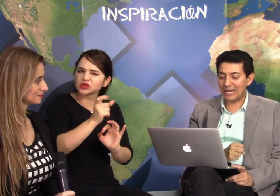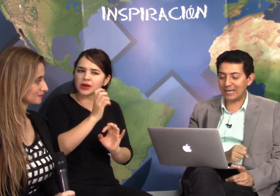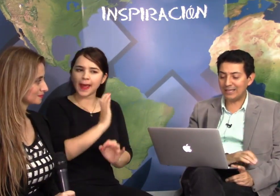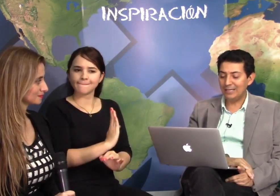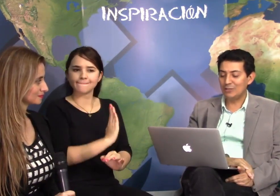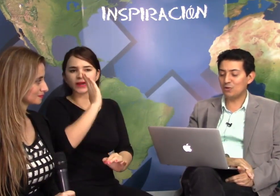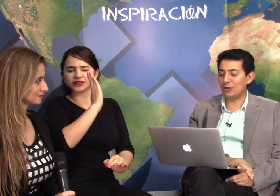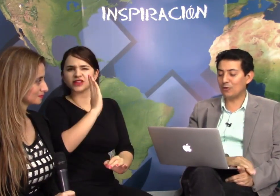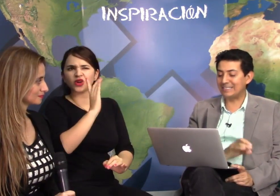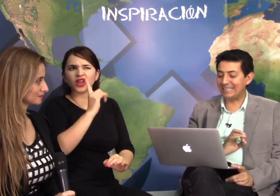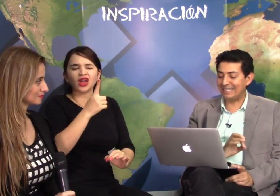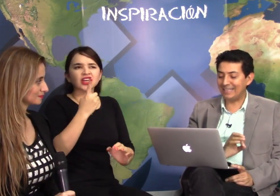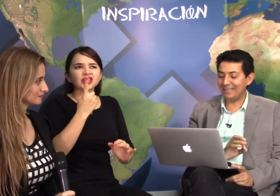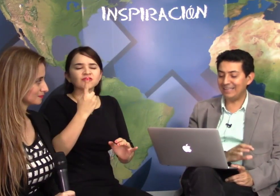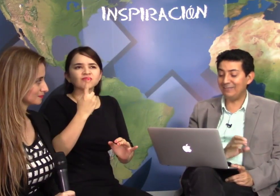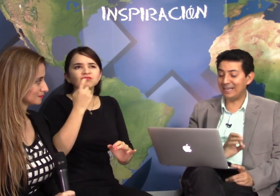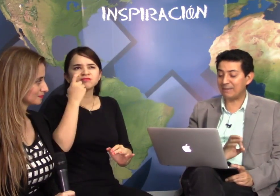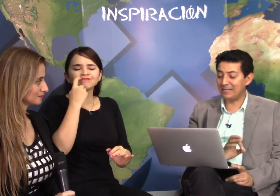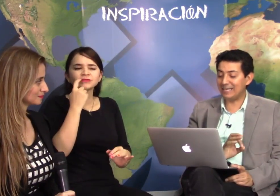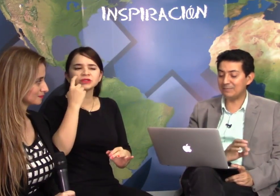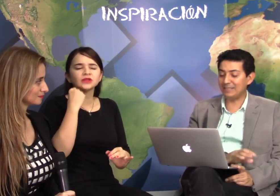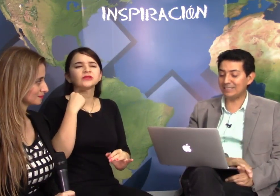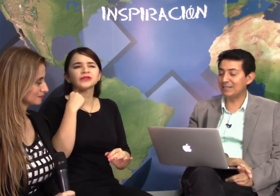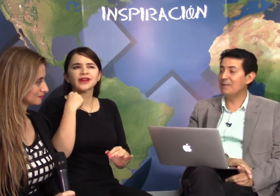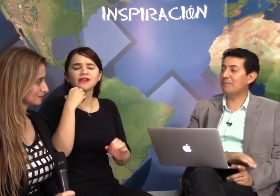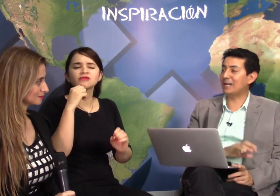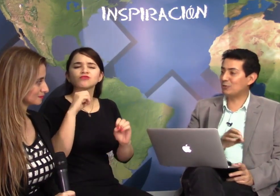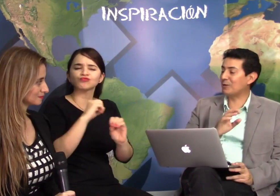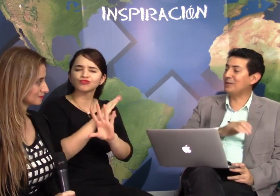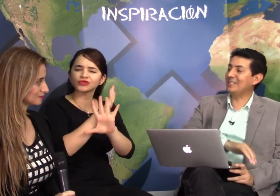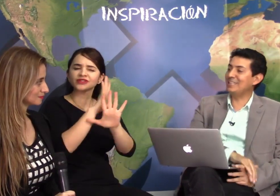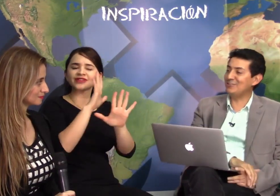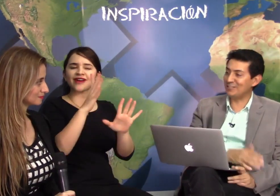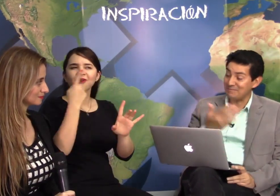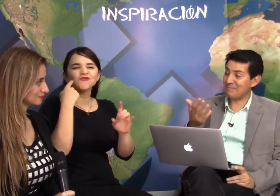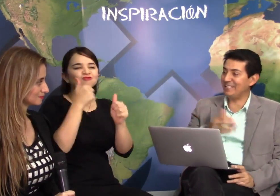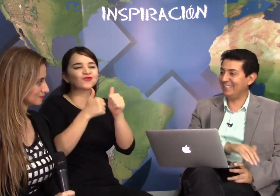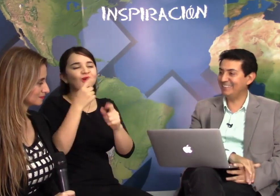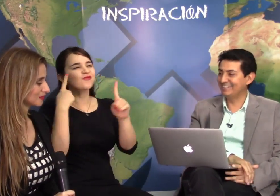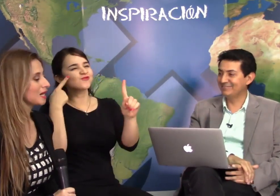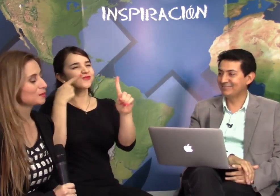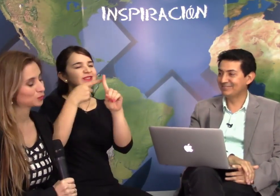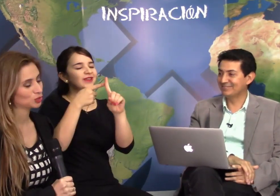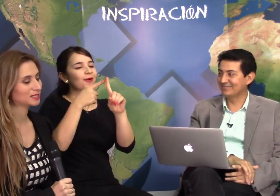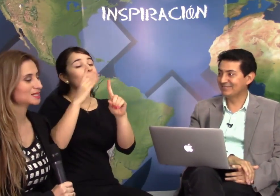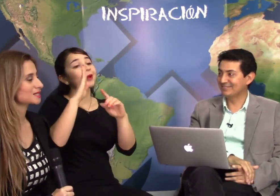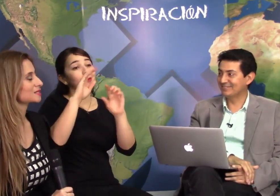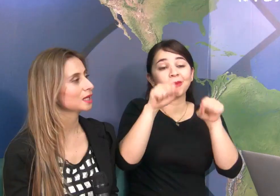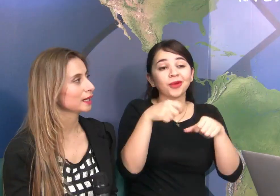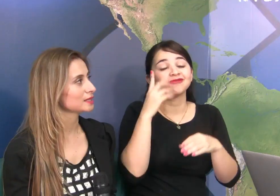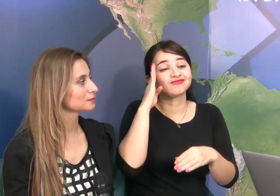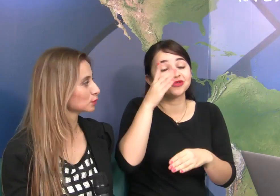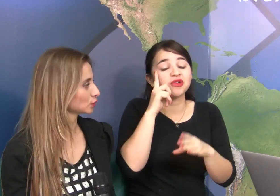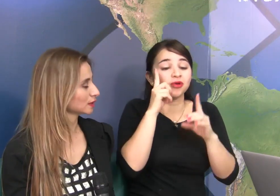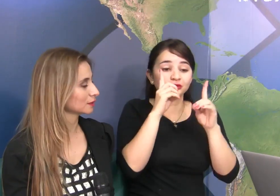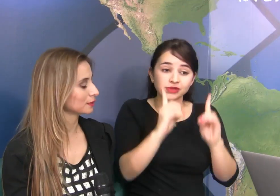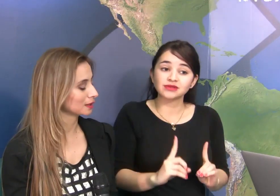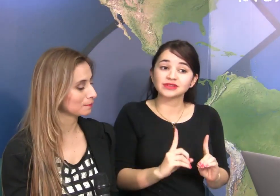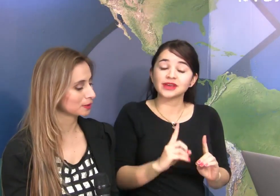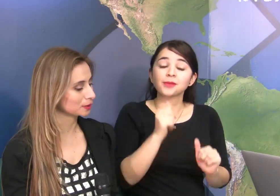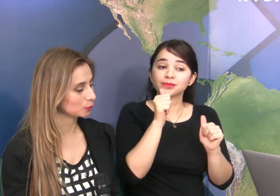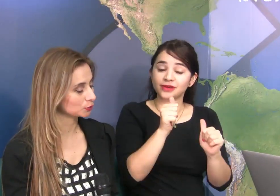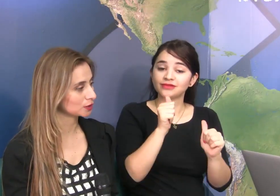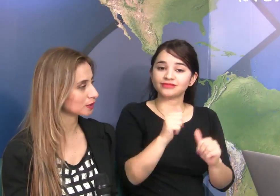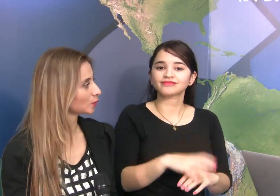posición clara sobre lo que se quiere y fijar bien las metas para tomar buenas decisiones? Bienvenida. Muchas gracias. Es importante para